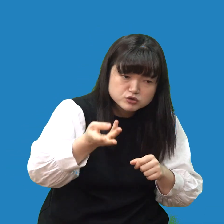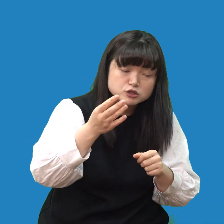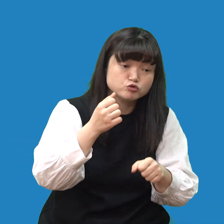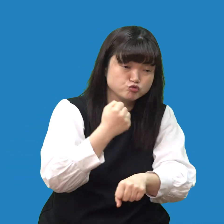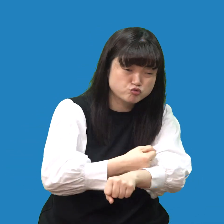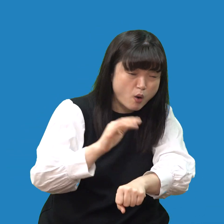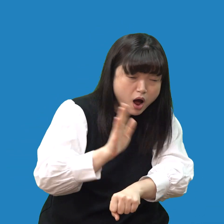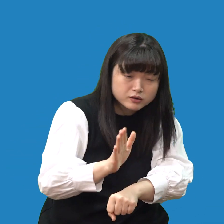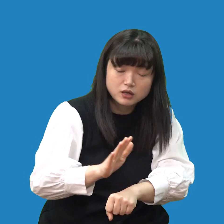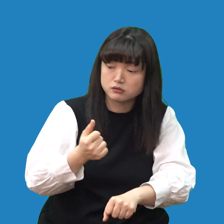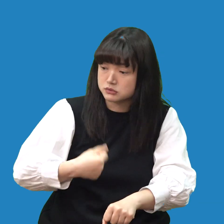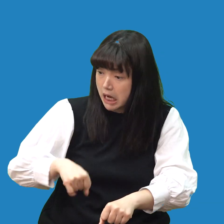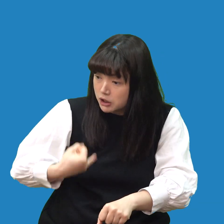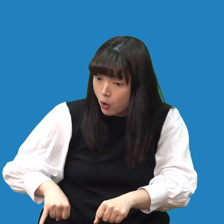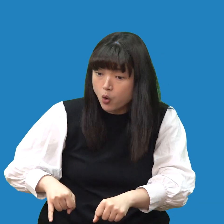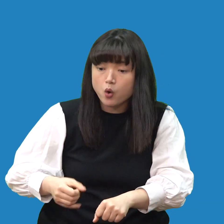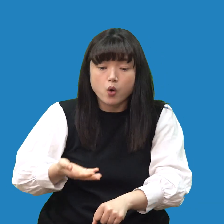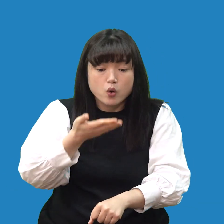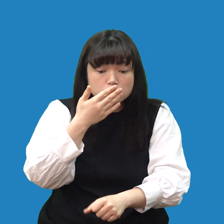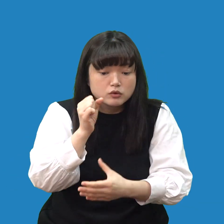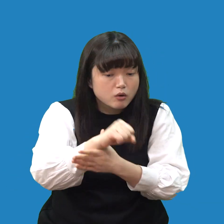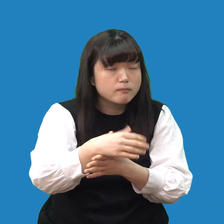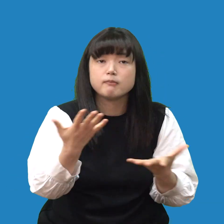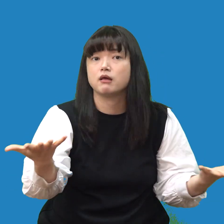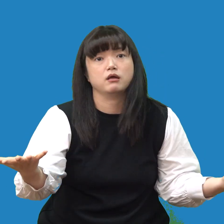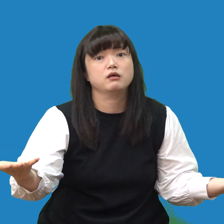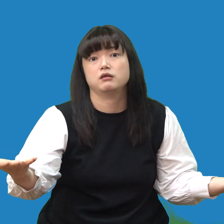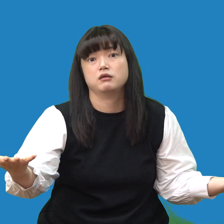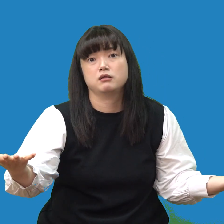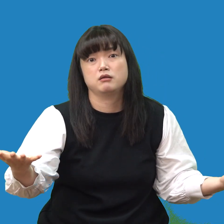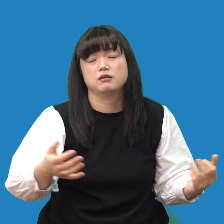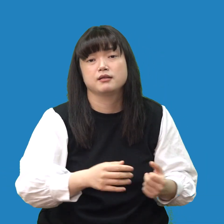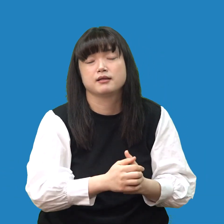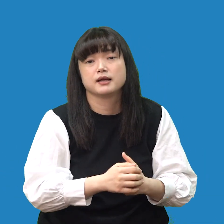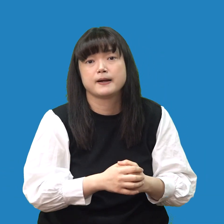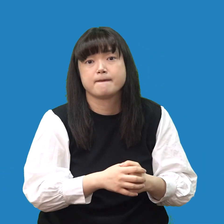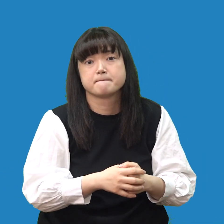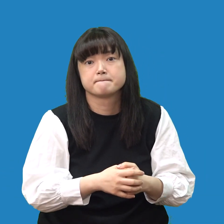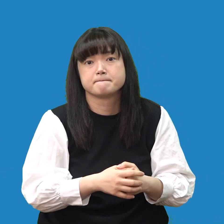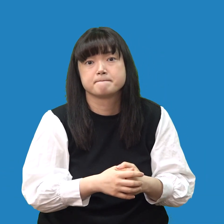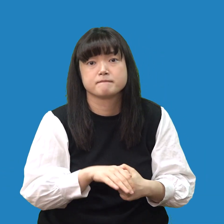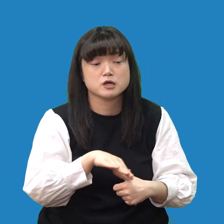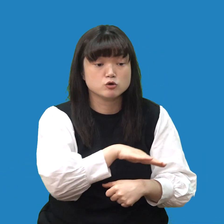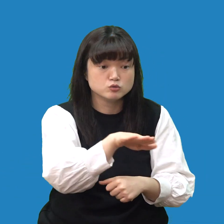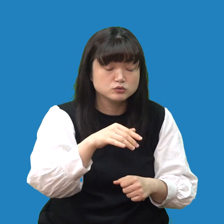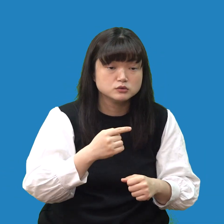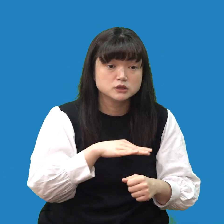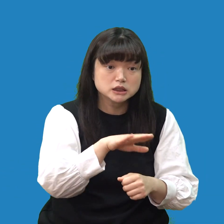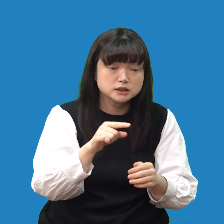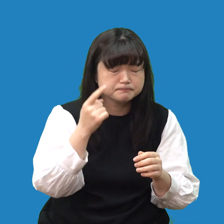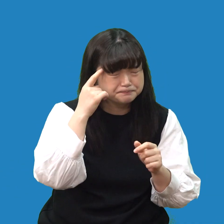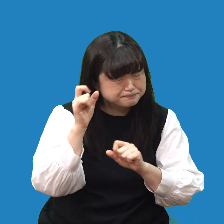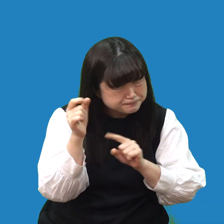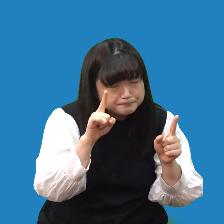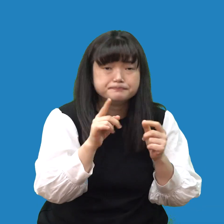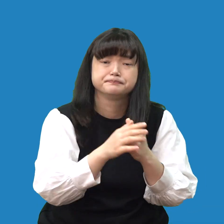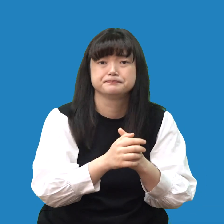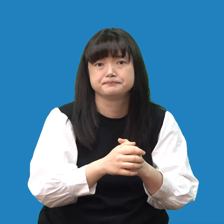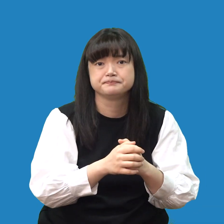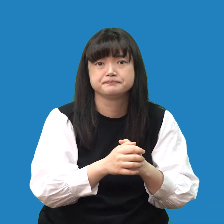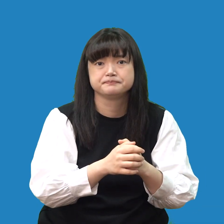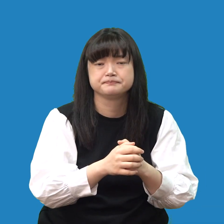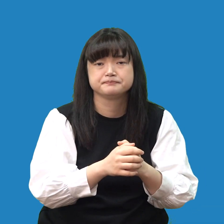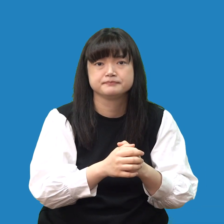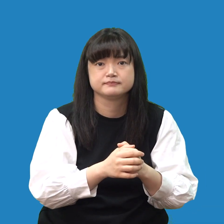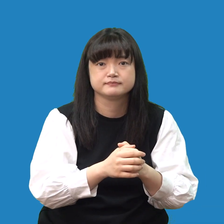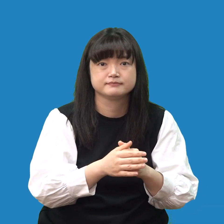한다면 우리 다음 세대는 무슨 열매를 거두겠습니까? 우리 세대가 정신을 차려야 합니다.